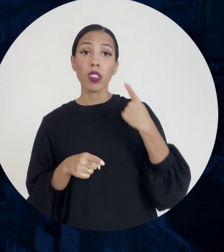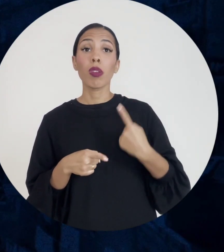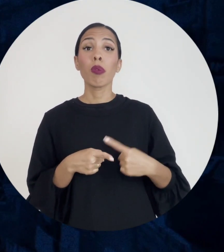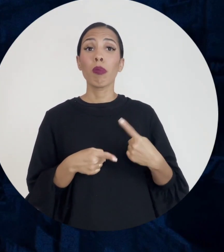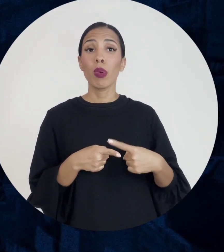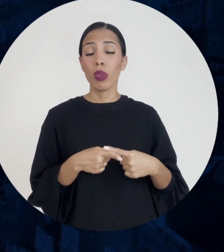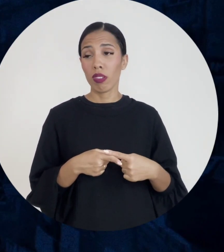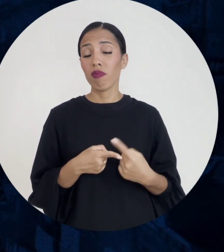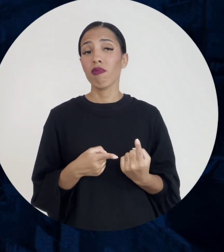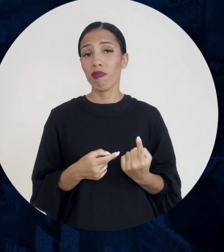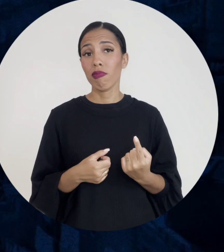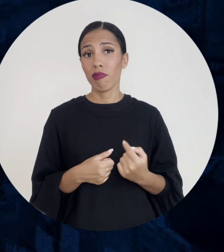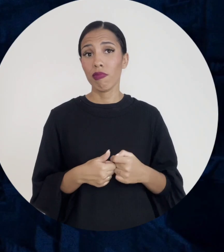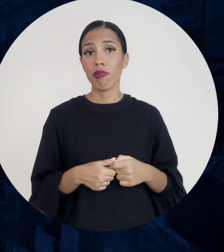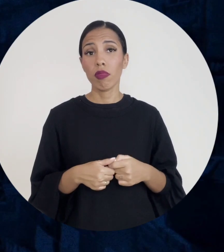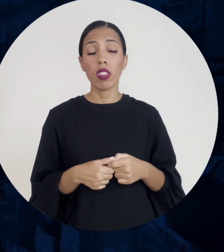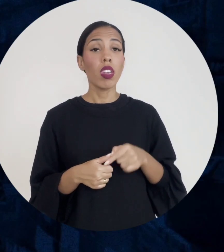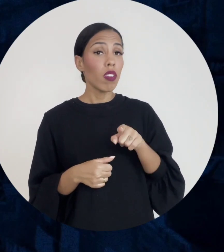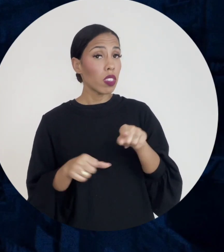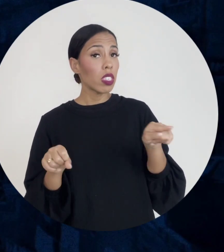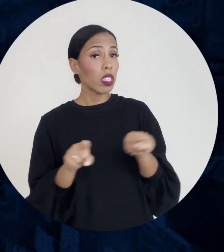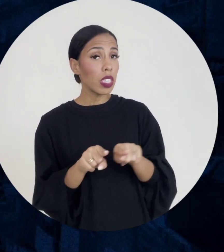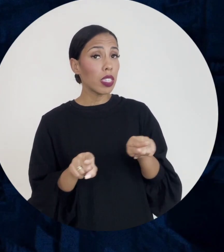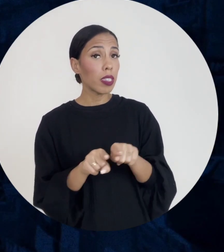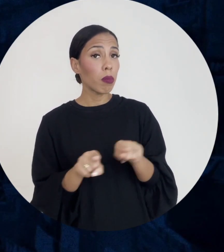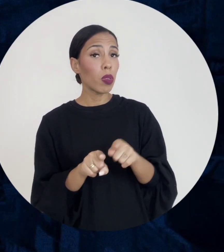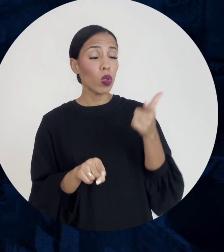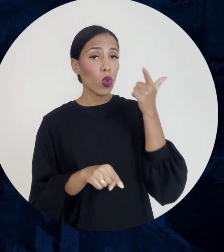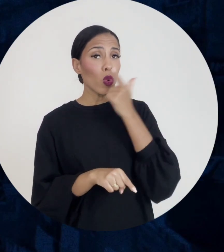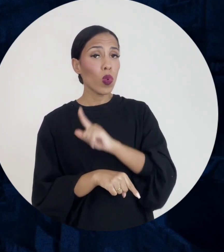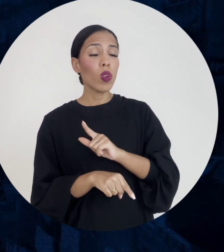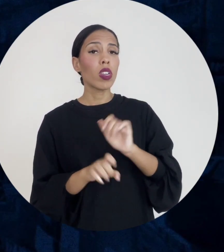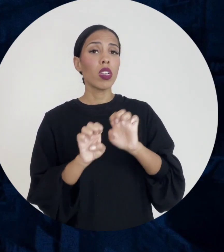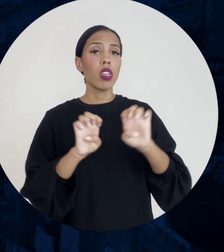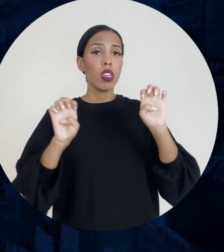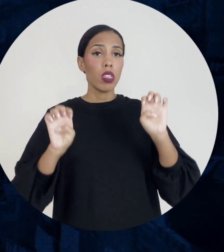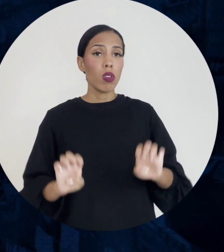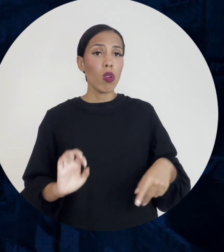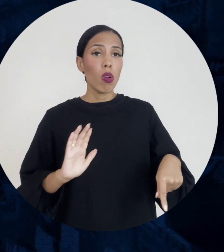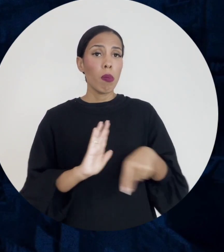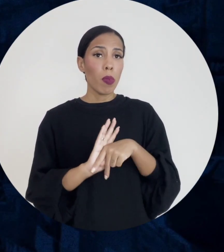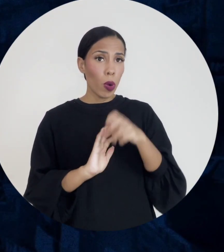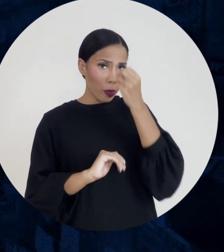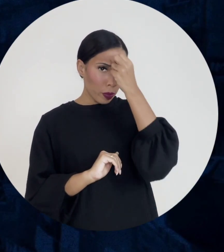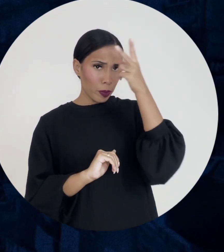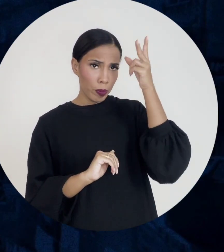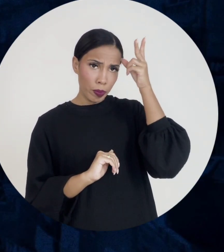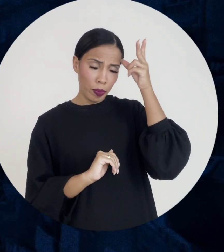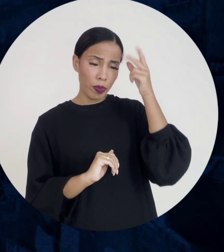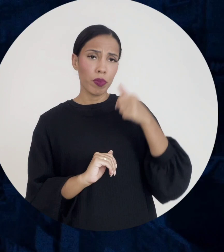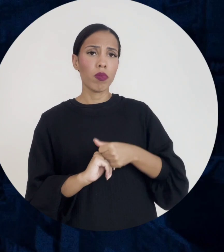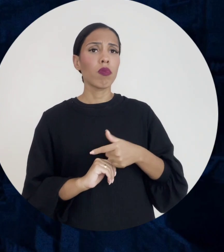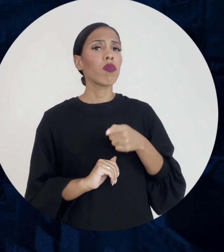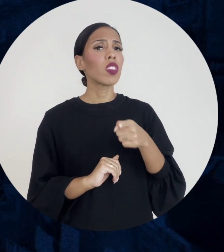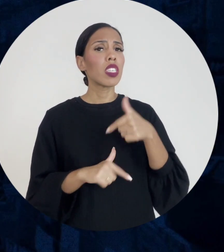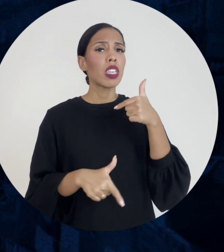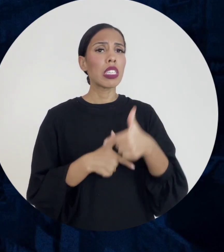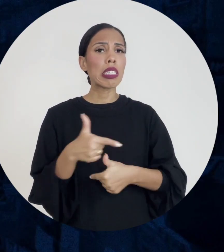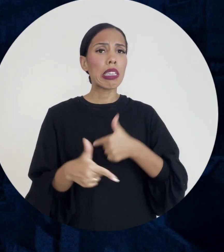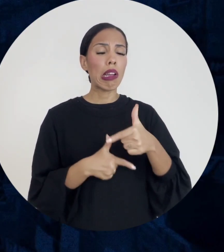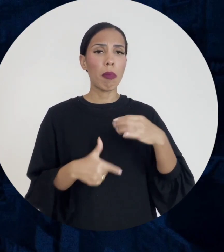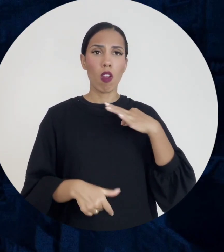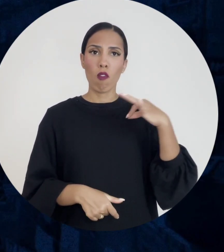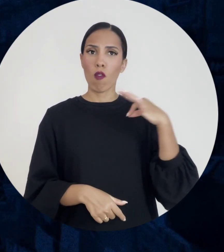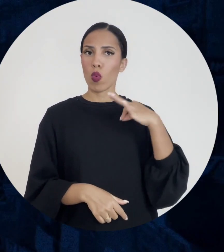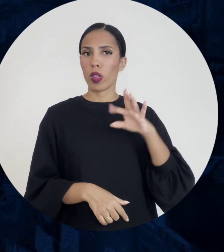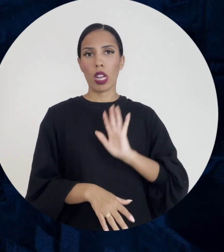assim, você também acaba entrando na estrutura da prefeitura, né? Você já não faz um trabalho mais